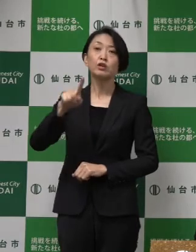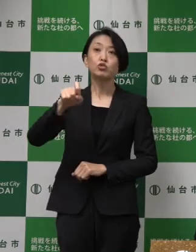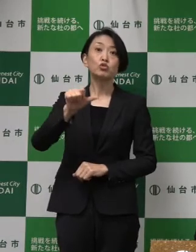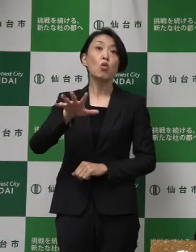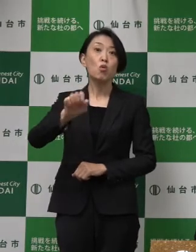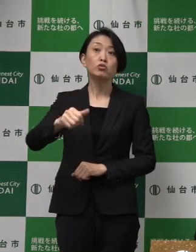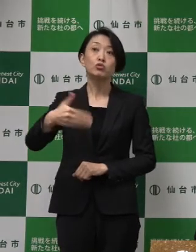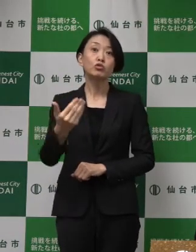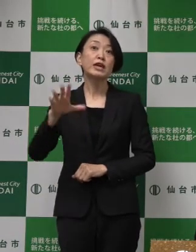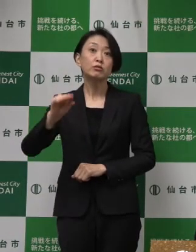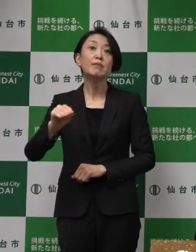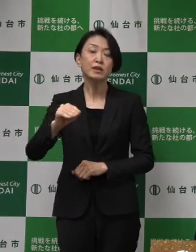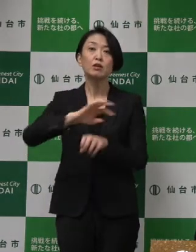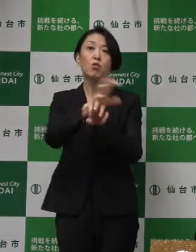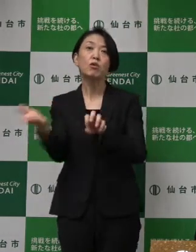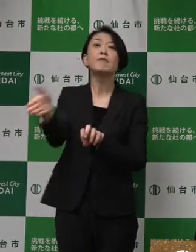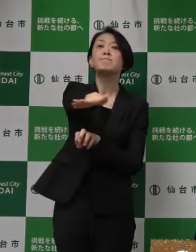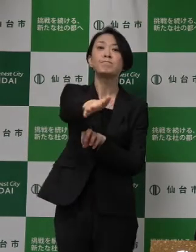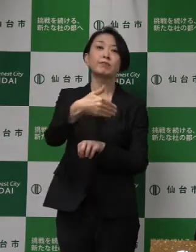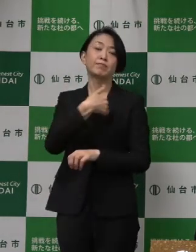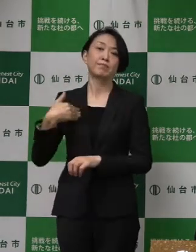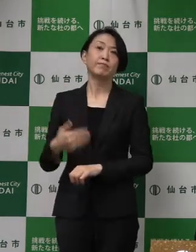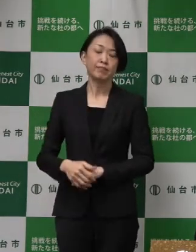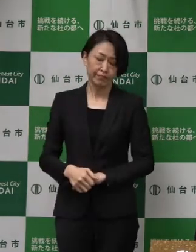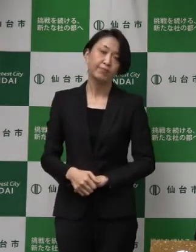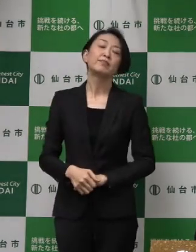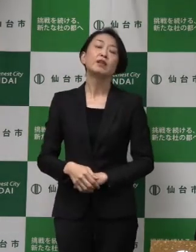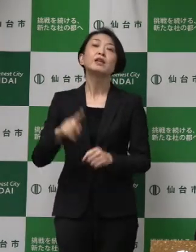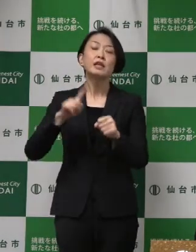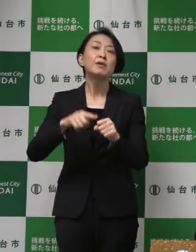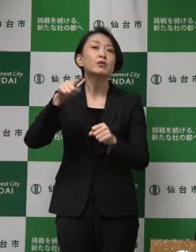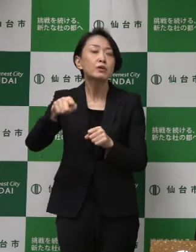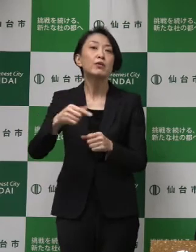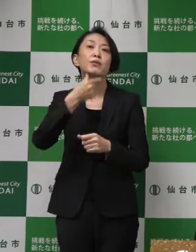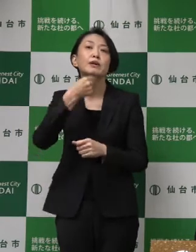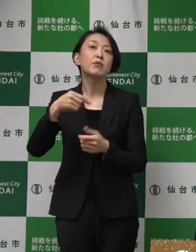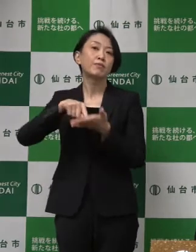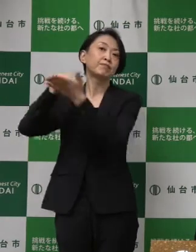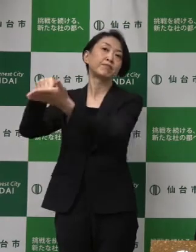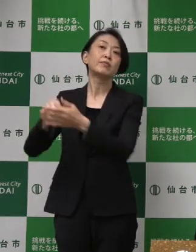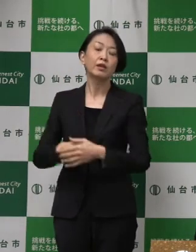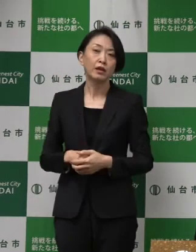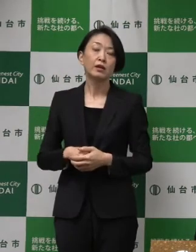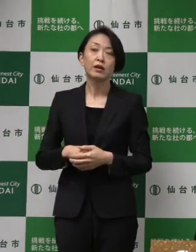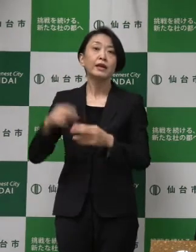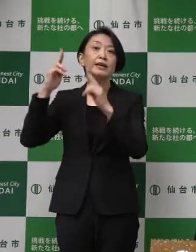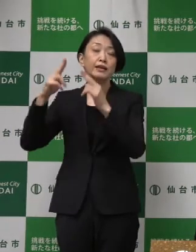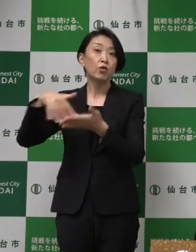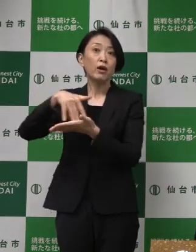900万円の増額補正を行うこととしております。また企業会計